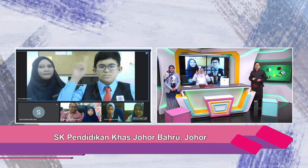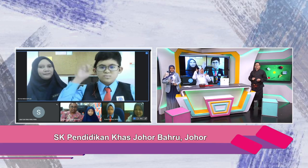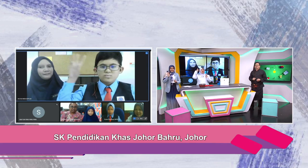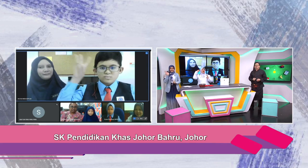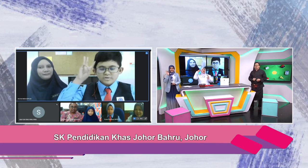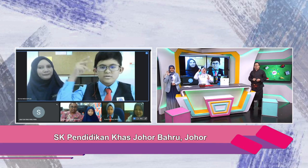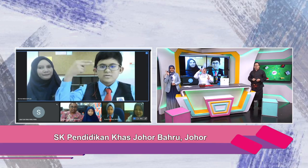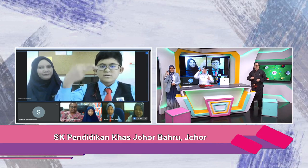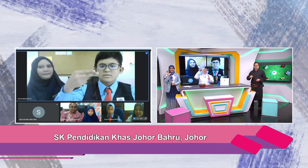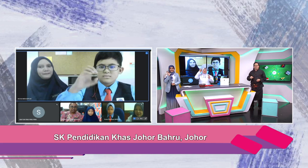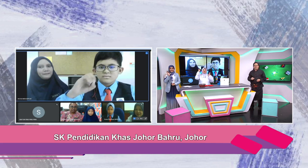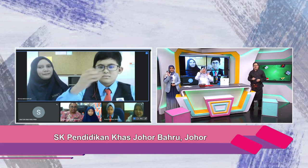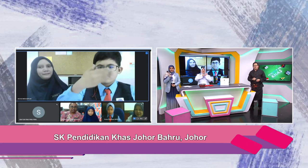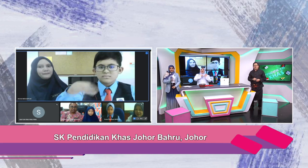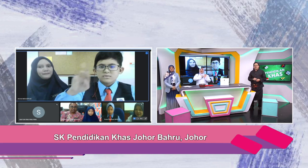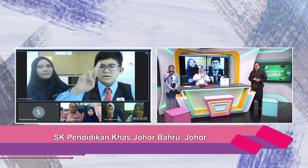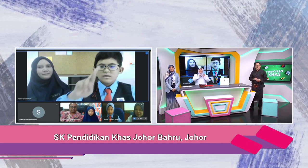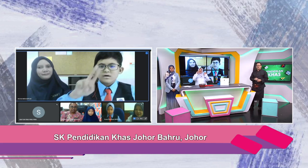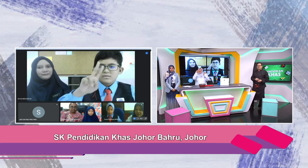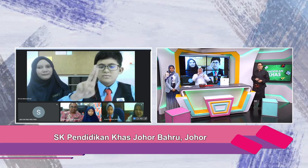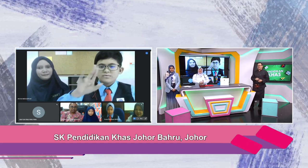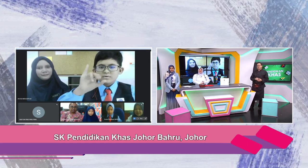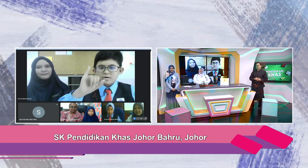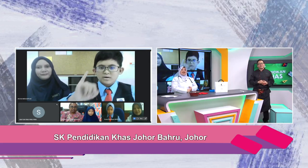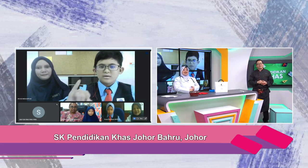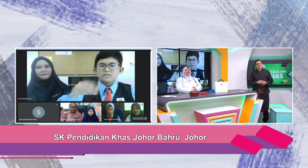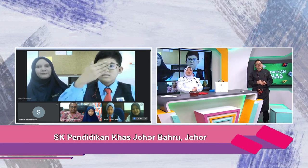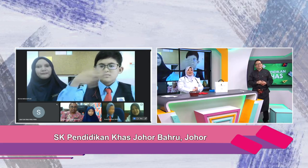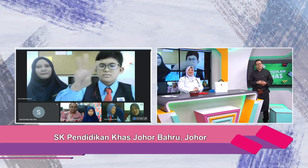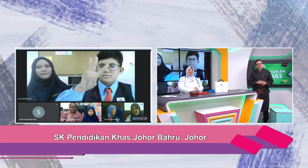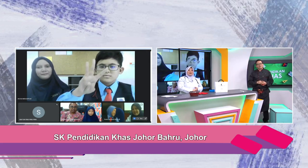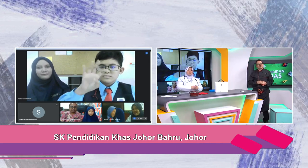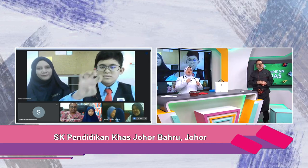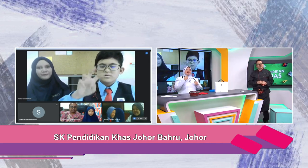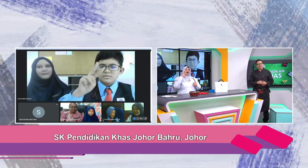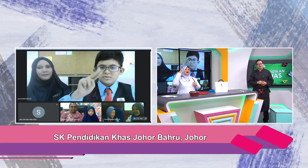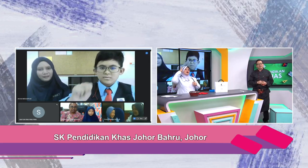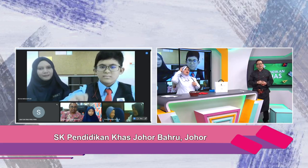Okey. Ho Win. Nama saya Ho Rui Win. H-O,